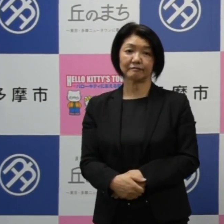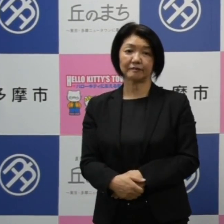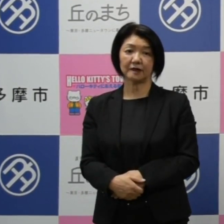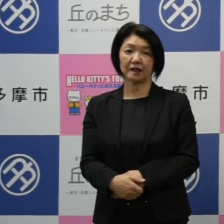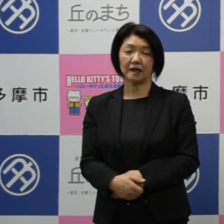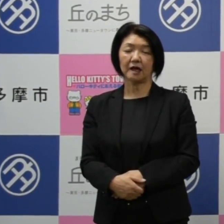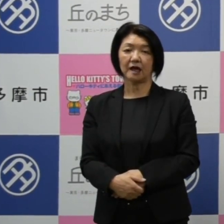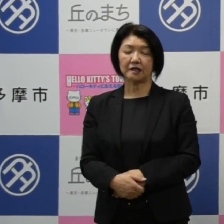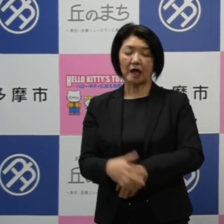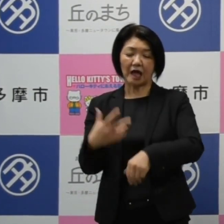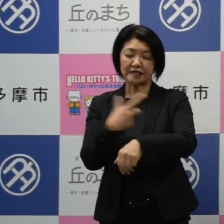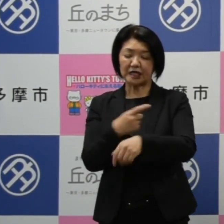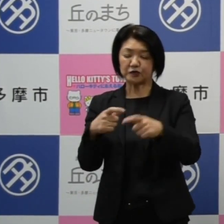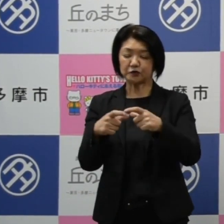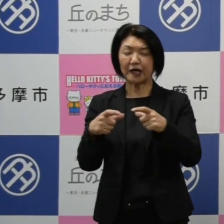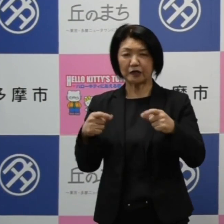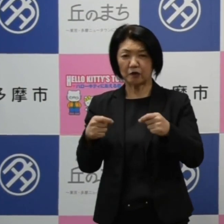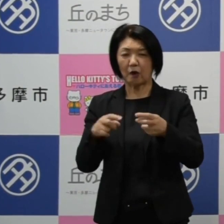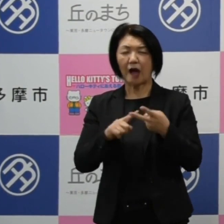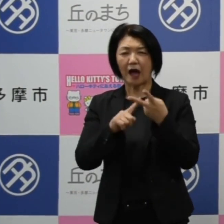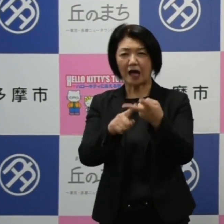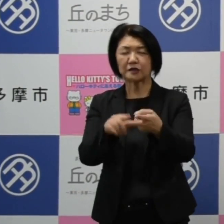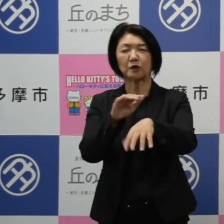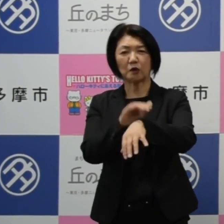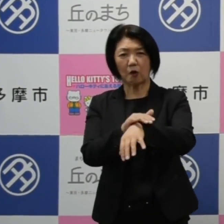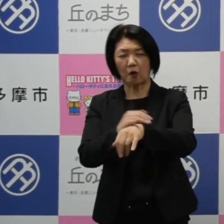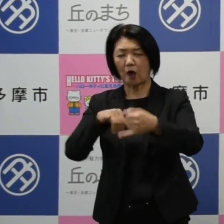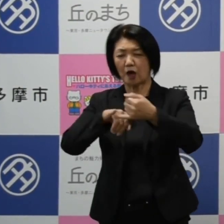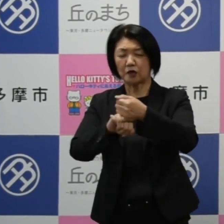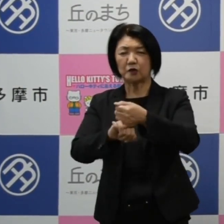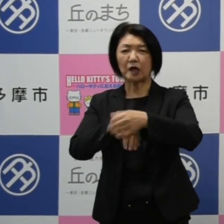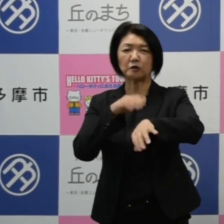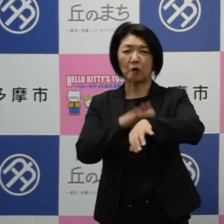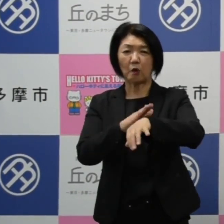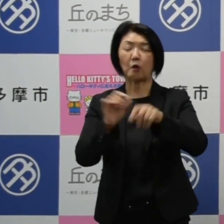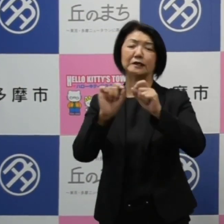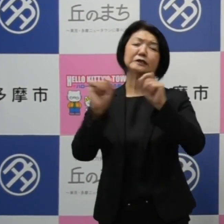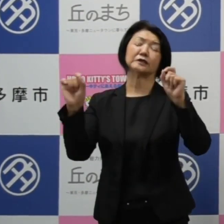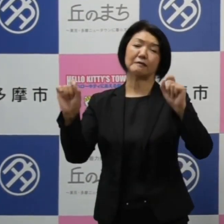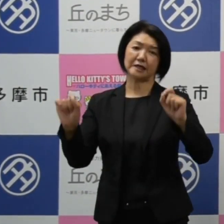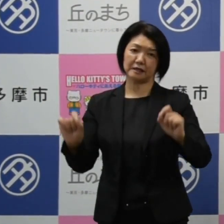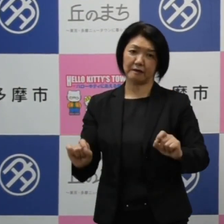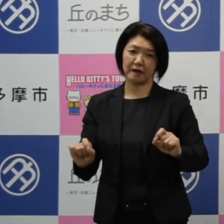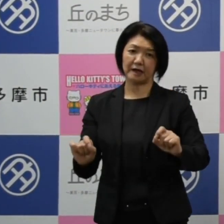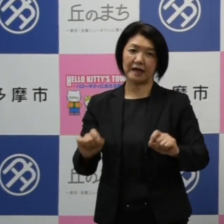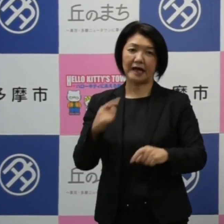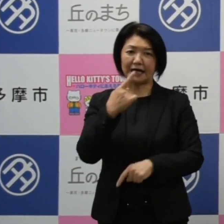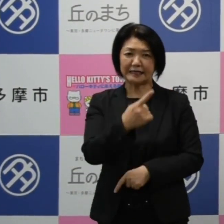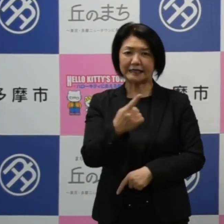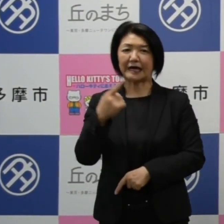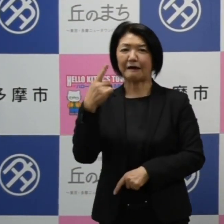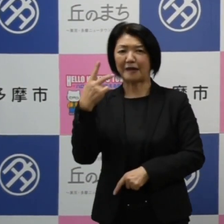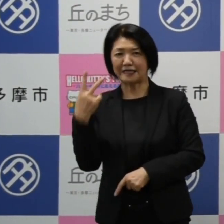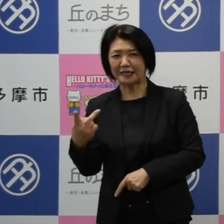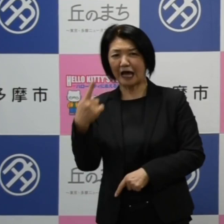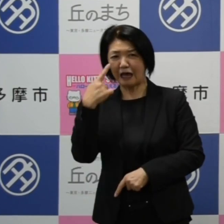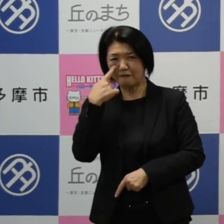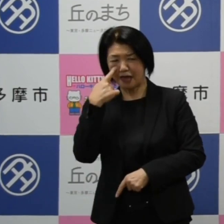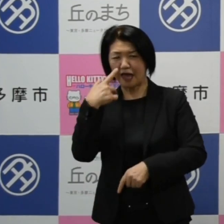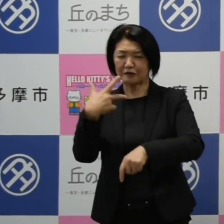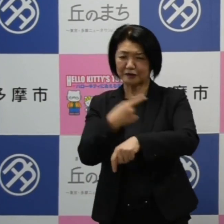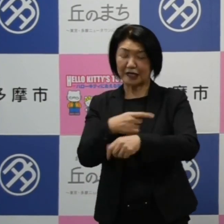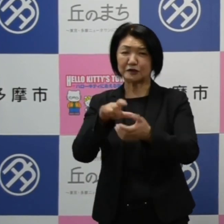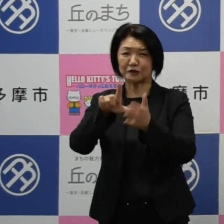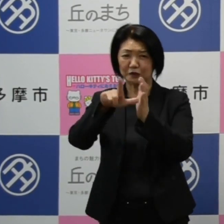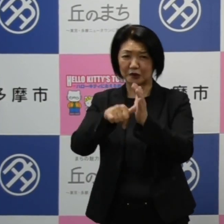なお、接種券の発送方法や予約方法については1、2回目接種の反省を踏